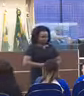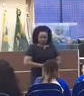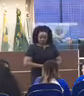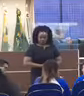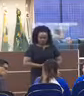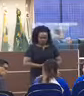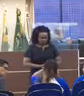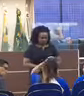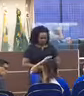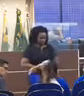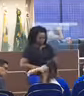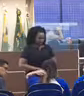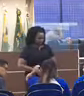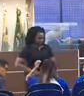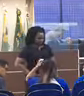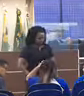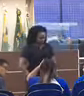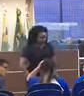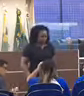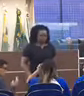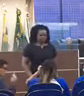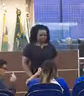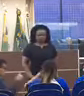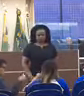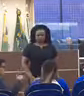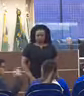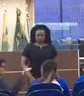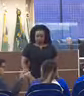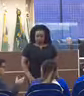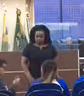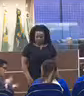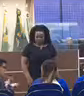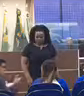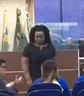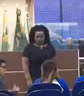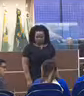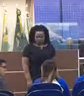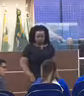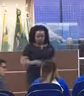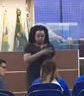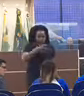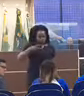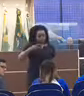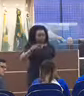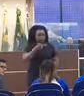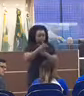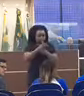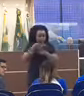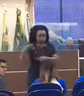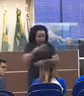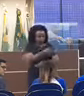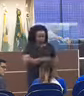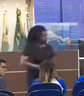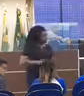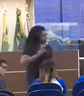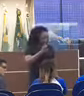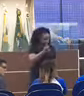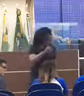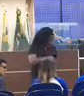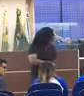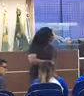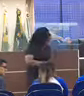abertura do trabalho legislativo, sempre o chefe do executivo vem à casa. Isso acontece no estado, isso acontece em âmbito federal, isso também acontece em âmbito municipal. Então